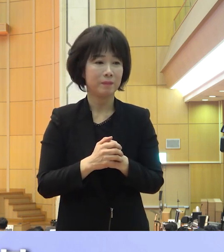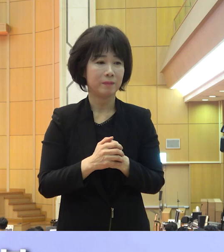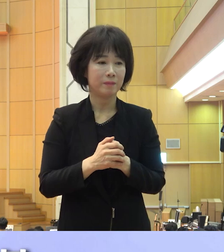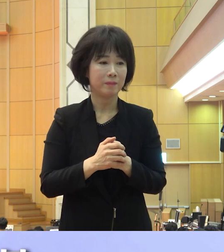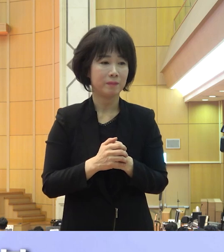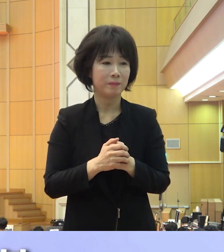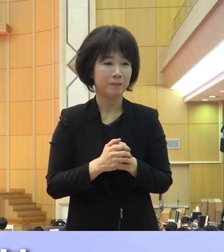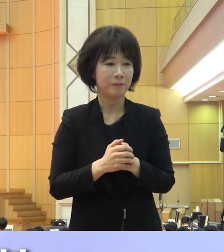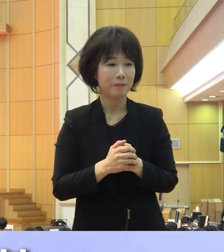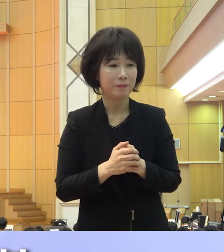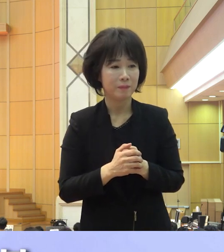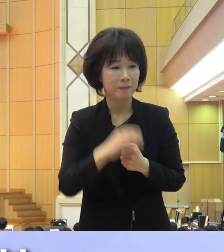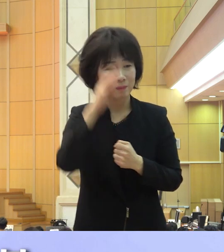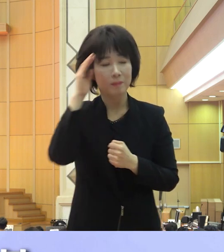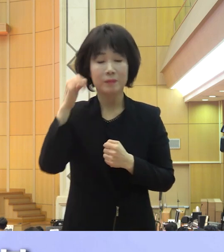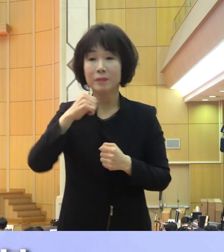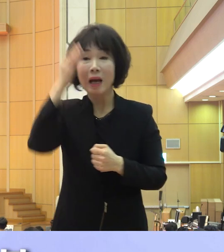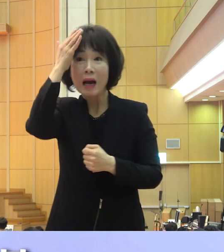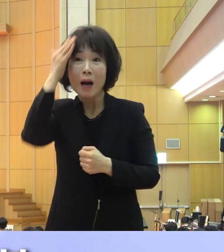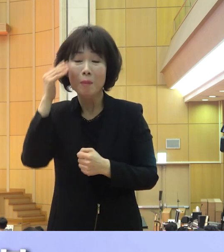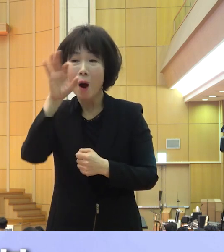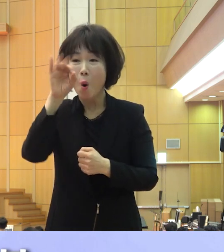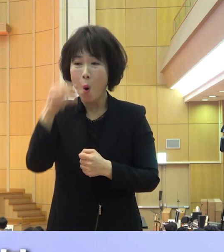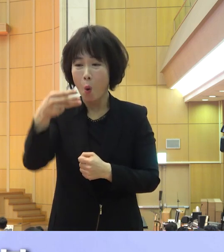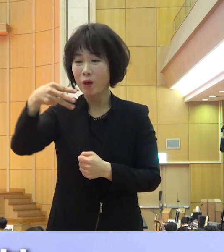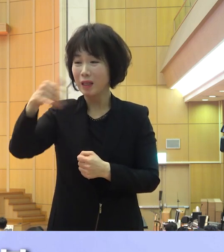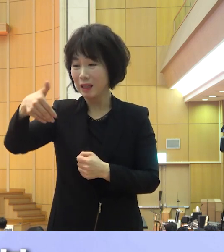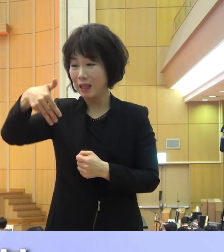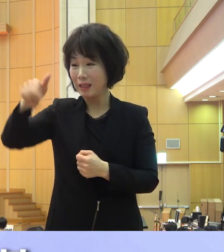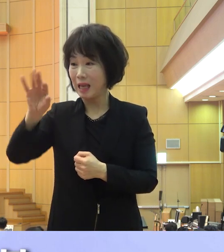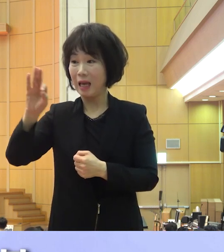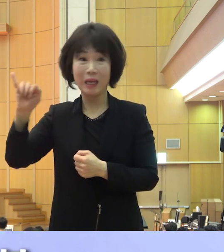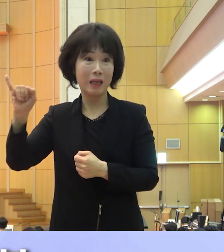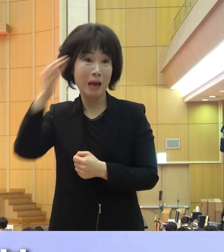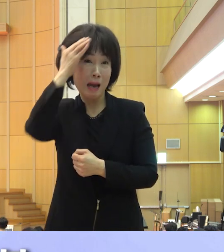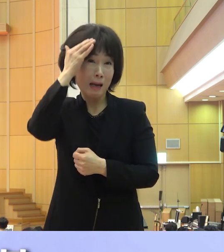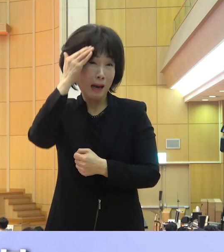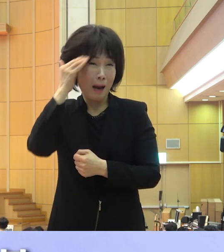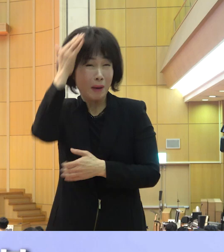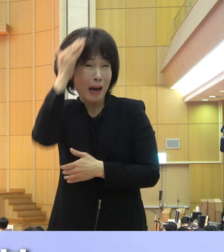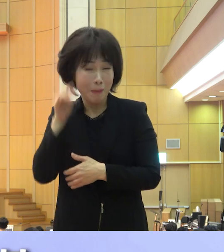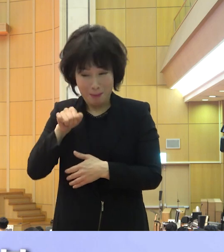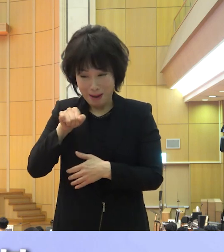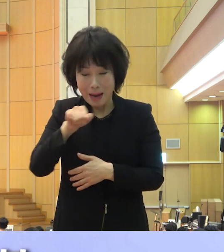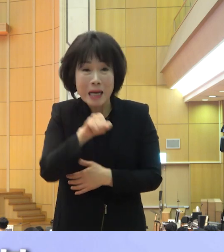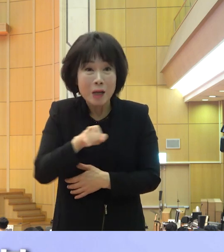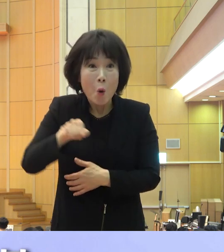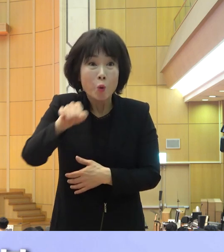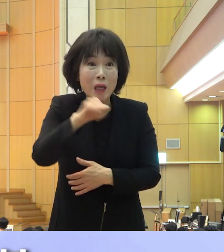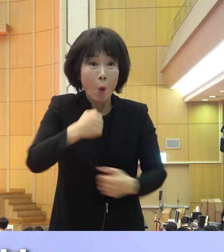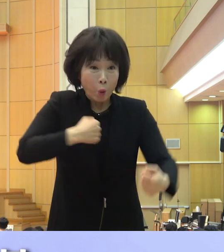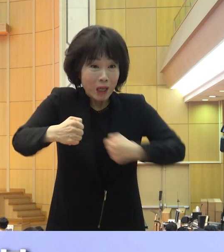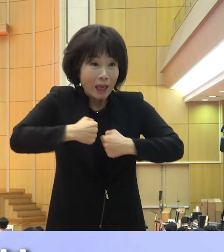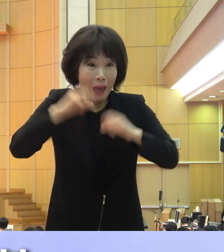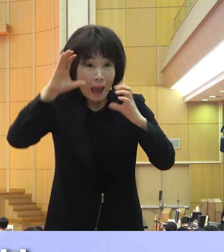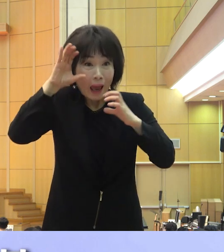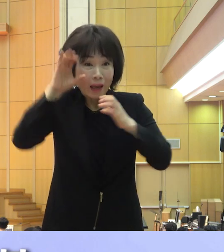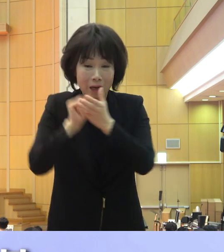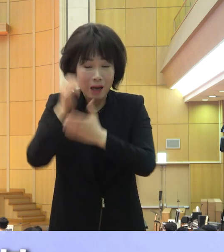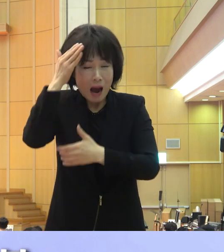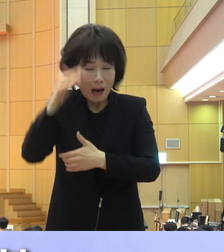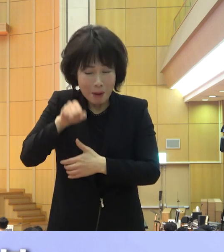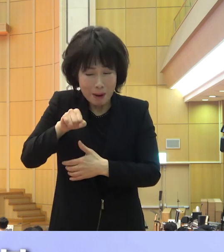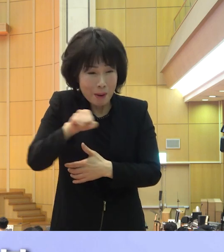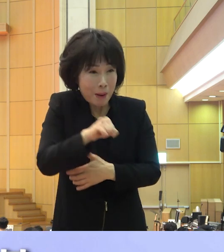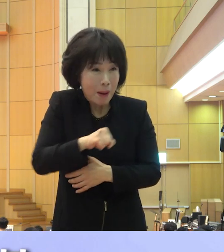올챙이도 마찬가지예요. 올챙이가 살고 있지만 올챙이로 사는 것은 올챙이로 살다가 죽어버리려고 하는 것이